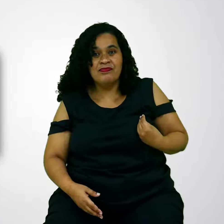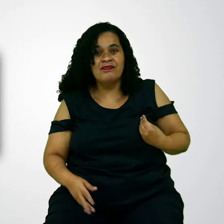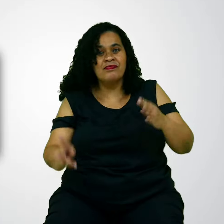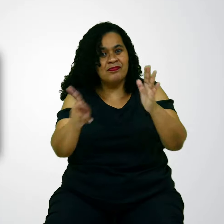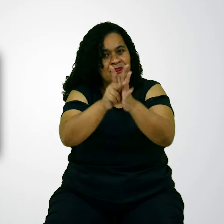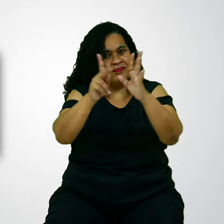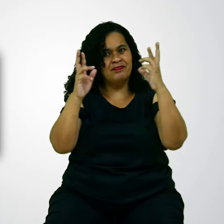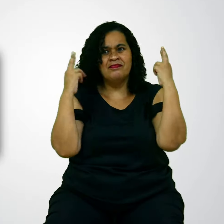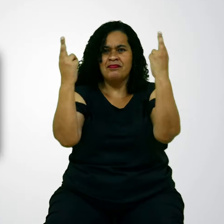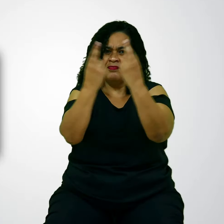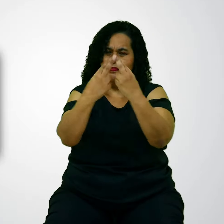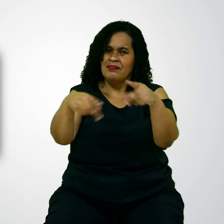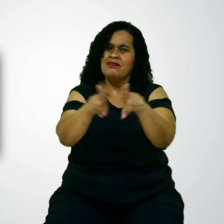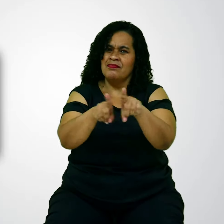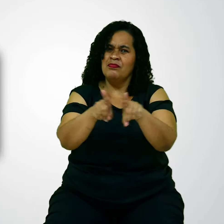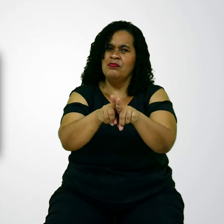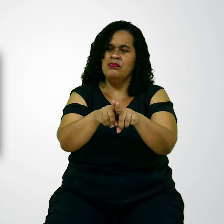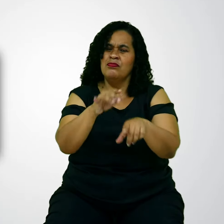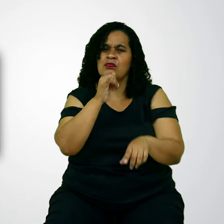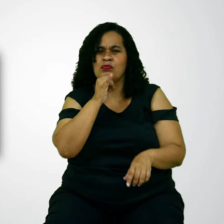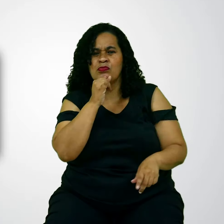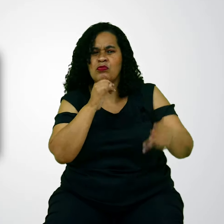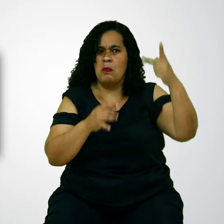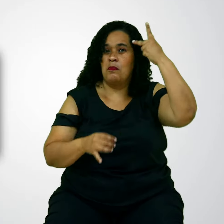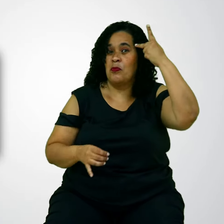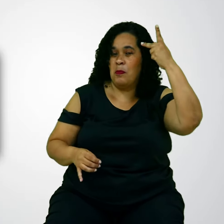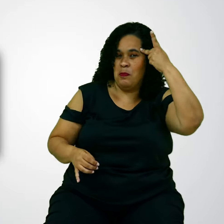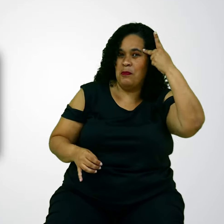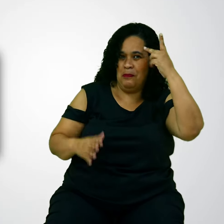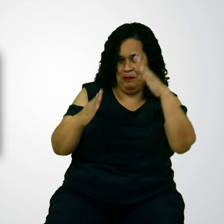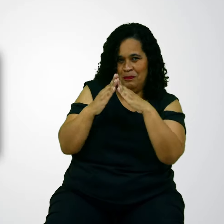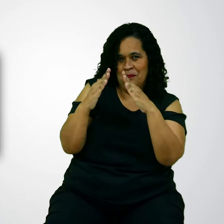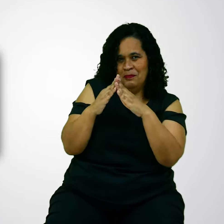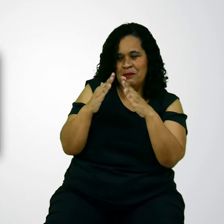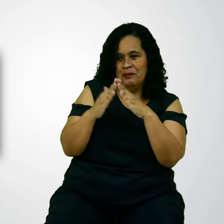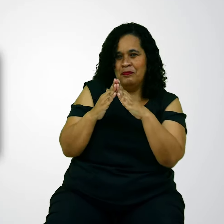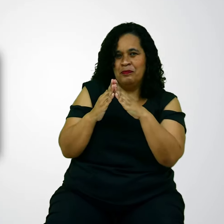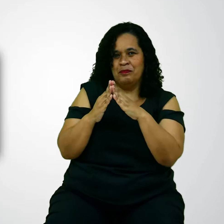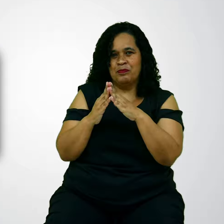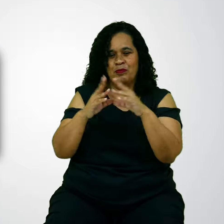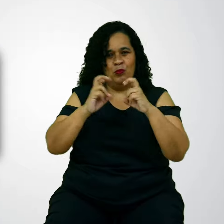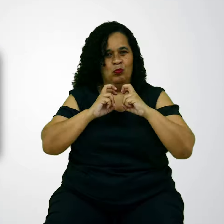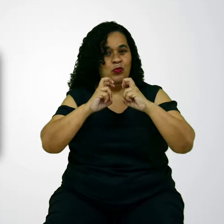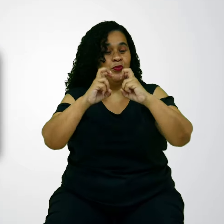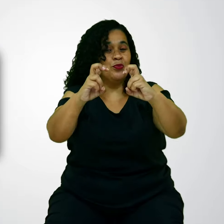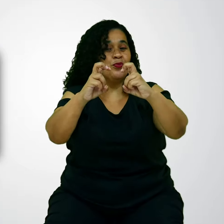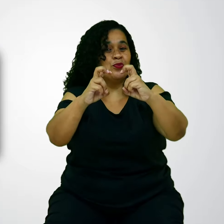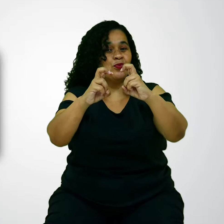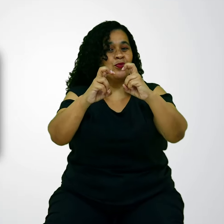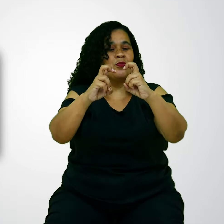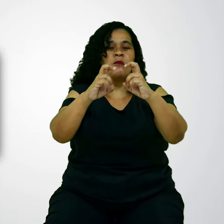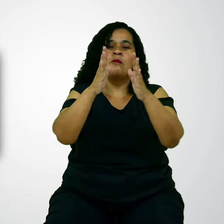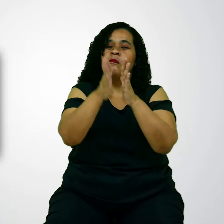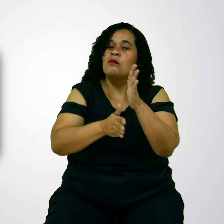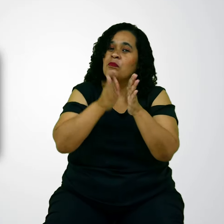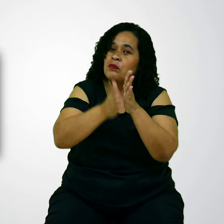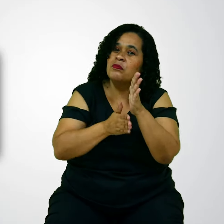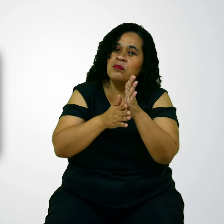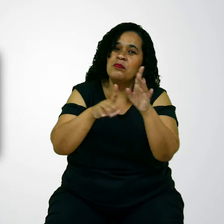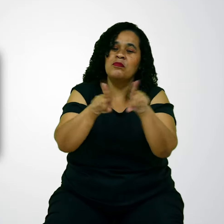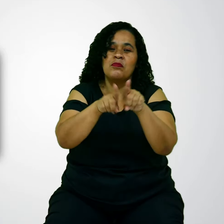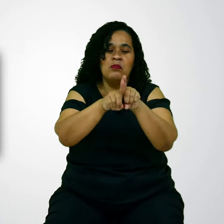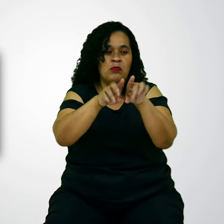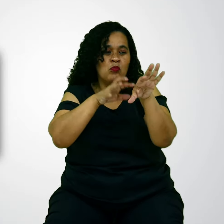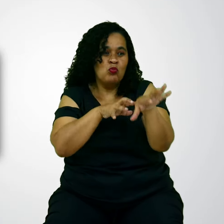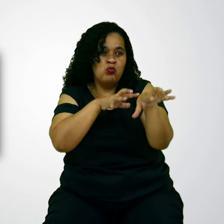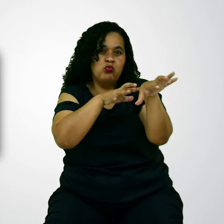São Paulo, a gente convive com as coisas de São Paulo, a gente anda de metrô, a gente pega o trânsito, e isso